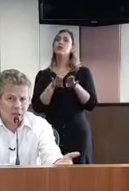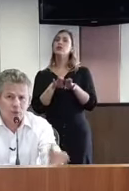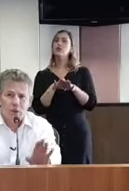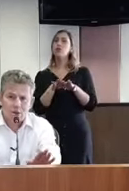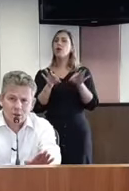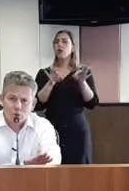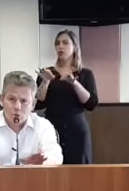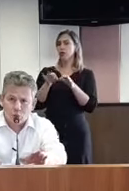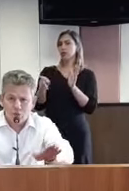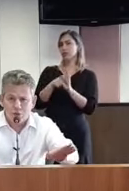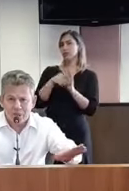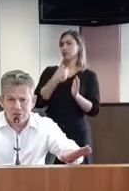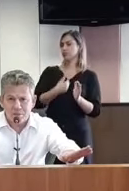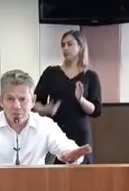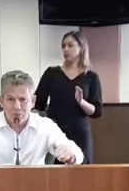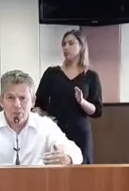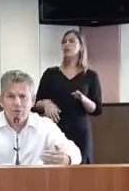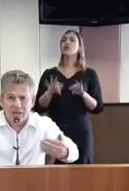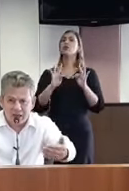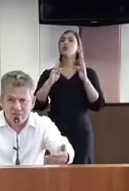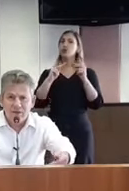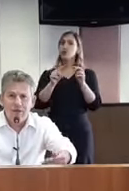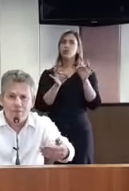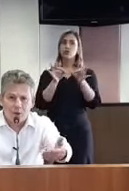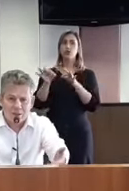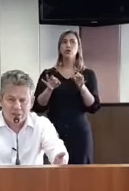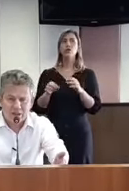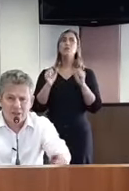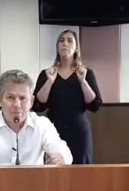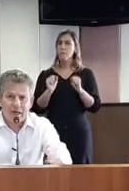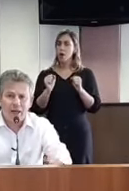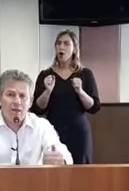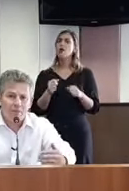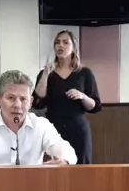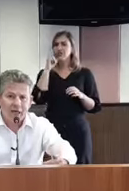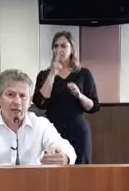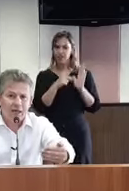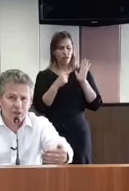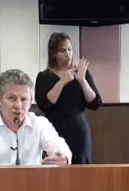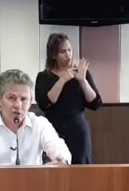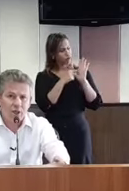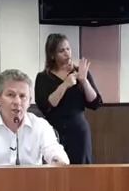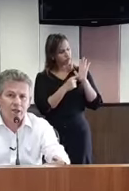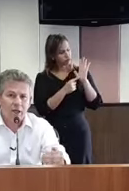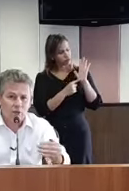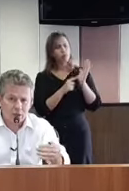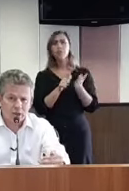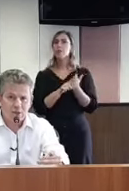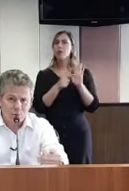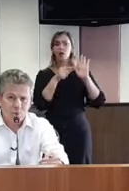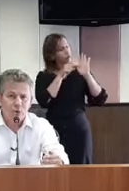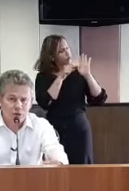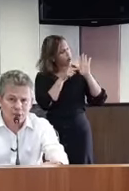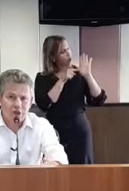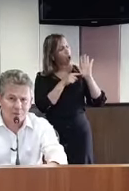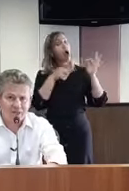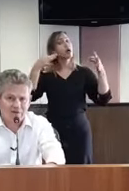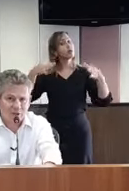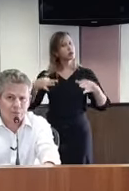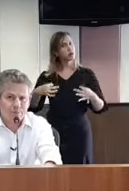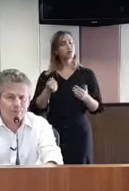do Estado, estão todos participando, devem e podem participar para garantir, né, que o interesse público